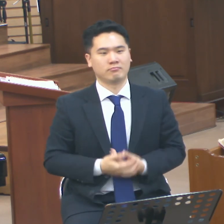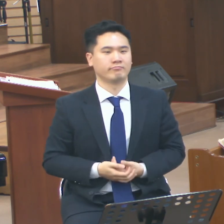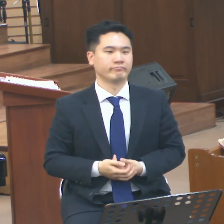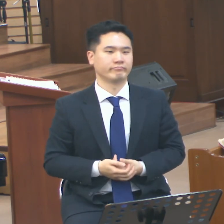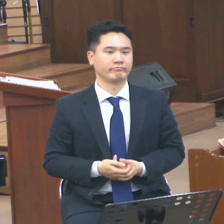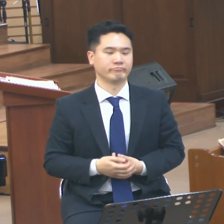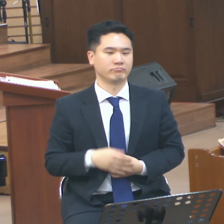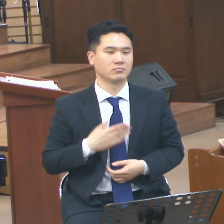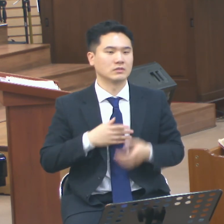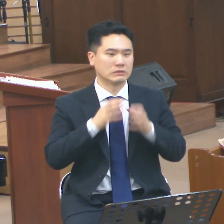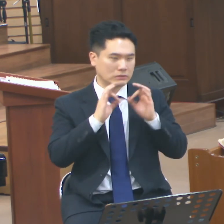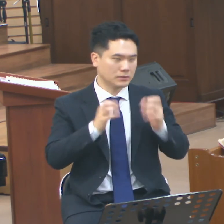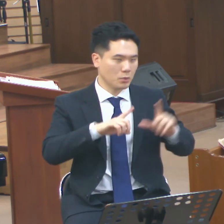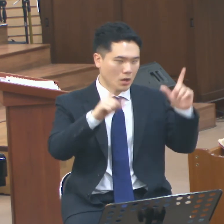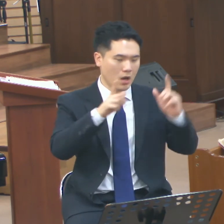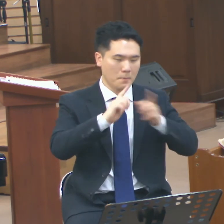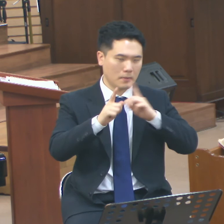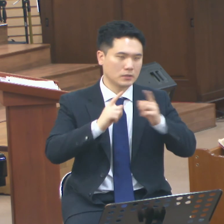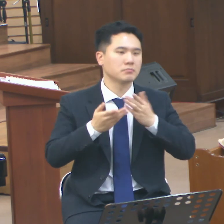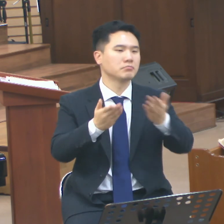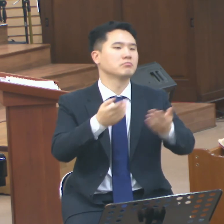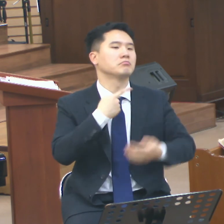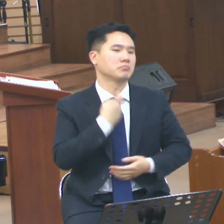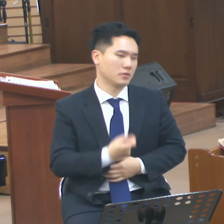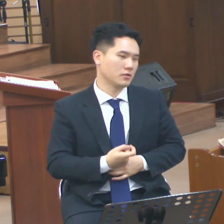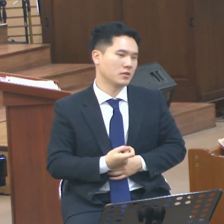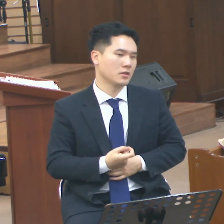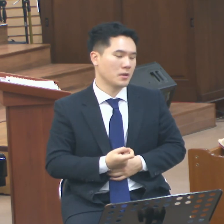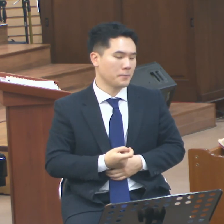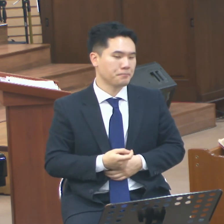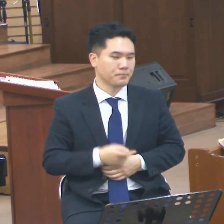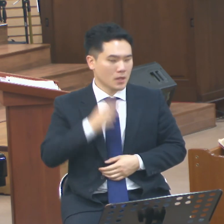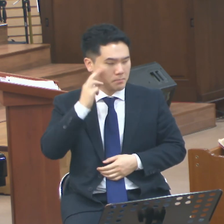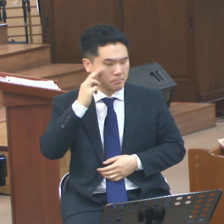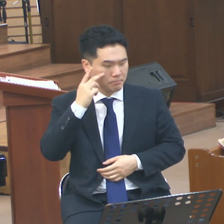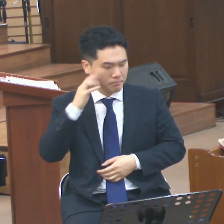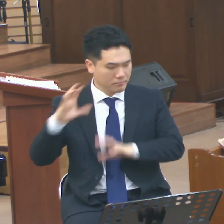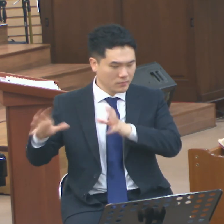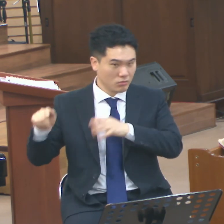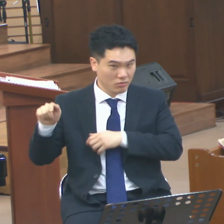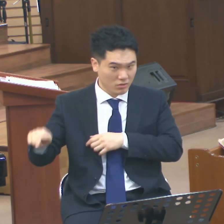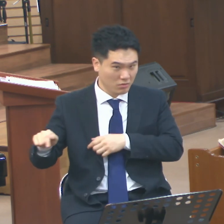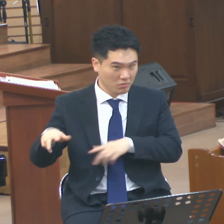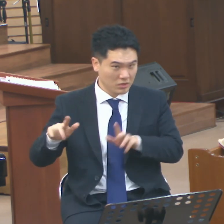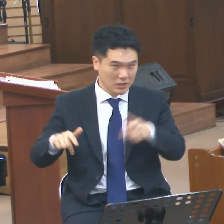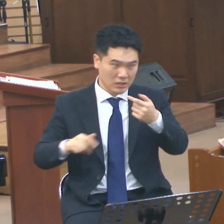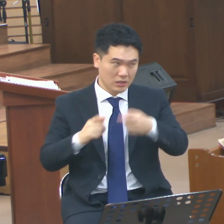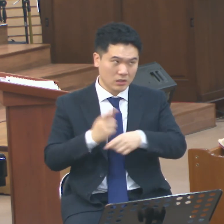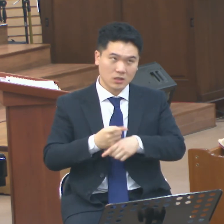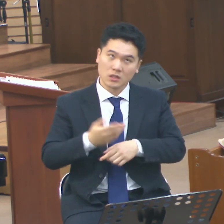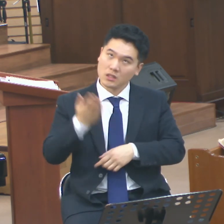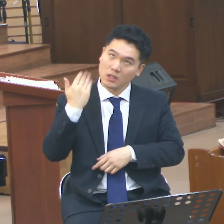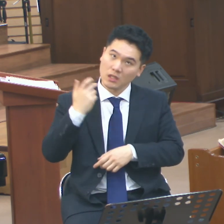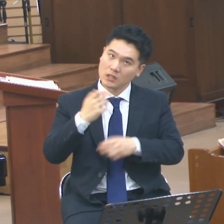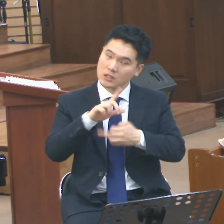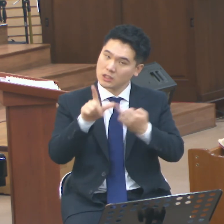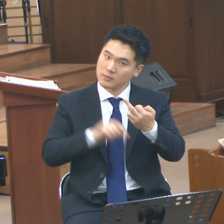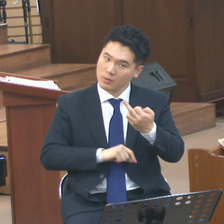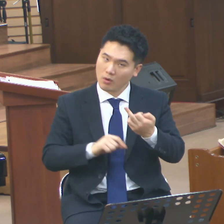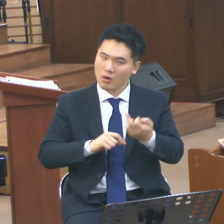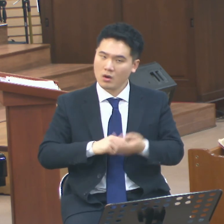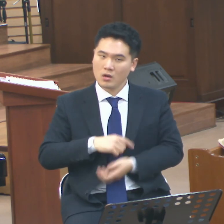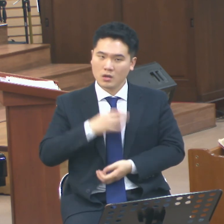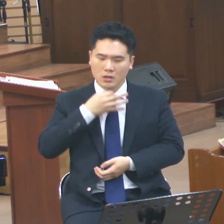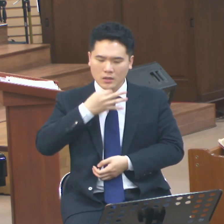제가 금요일에도 말씀드렸는데 미국에서 지난 겨울, 이번 겨울에 독감으로 죽은 사람이